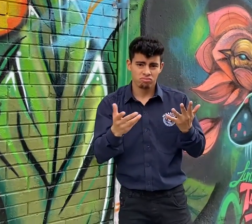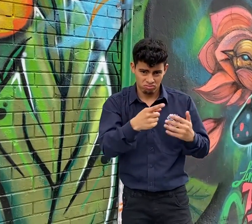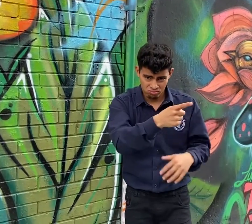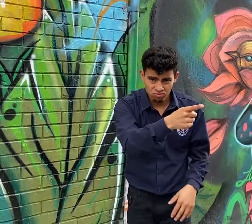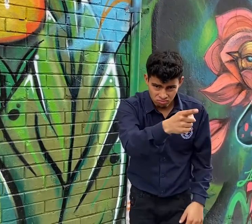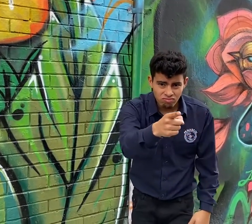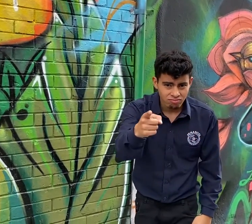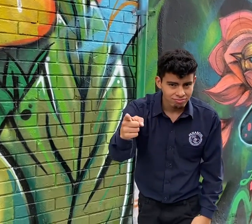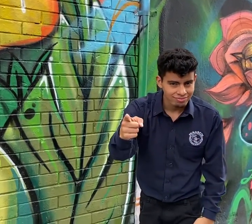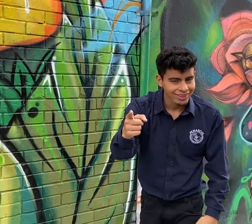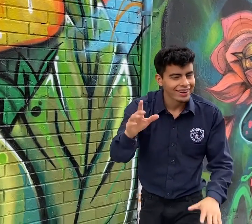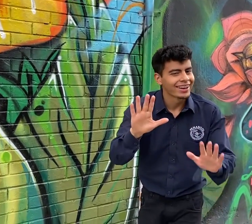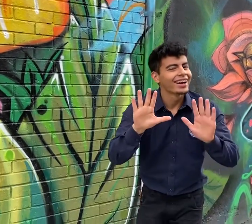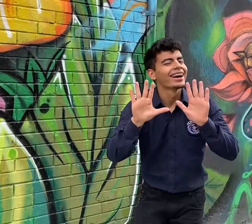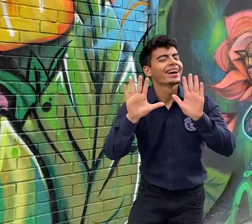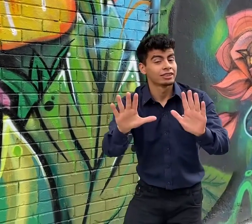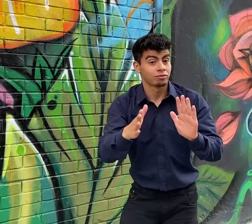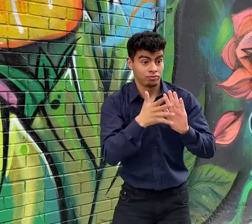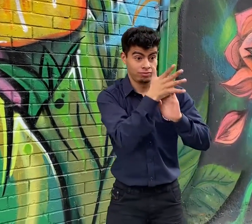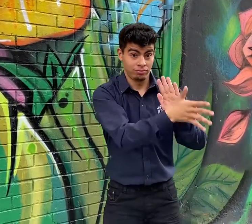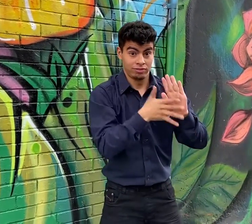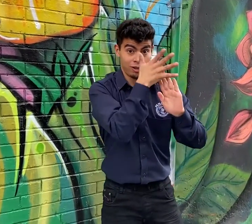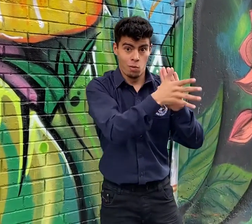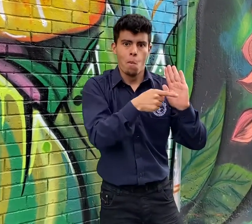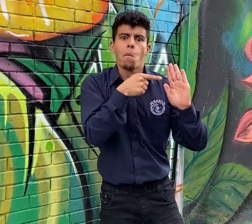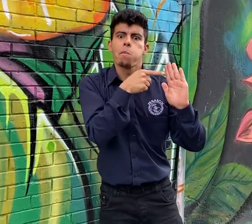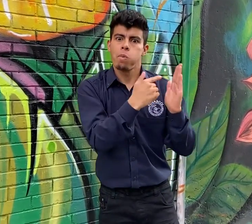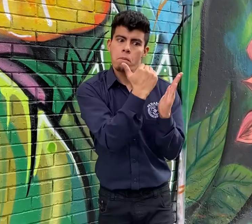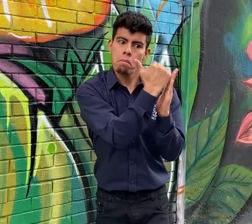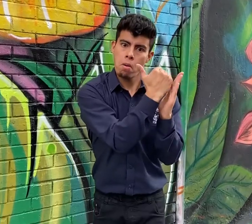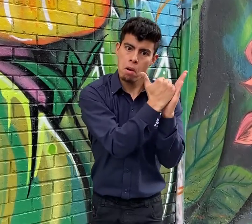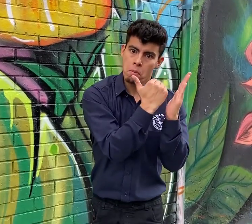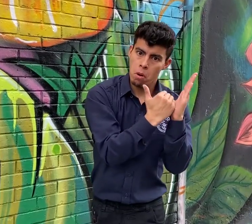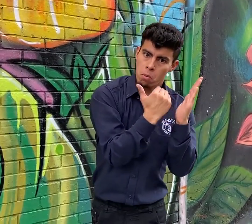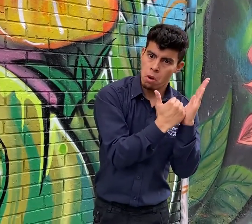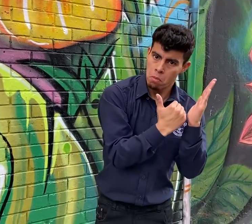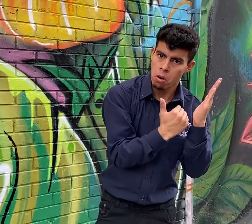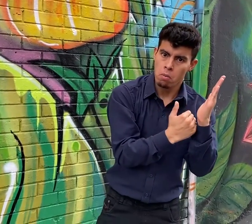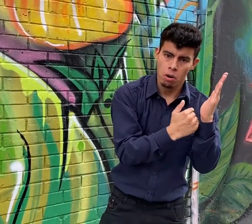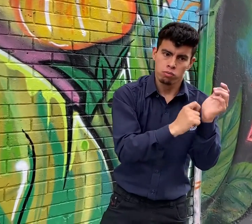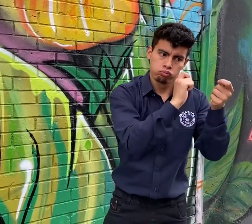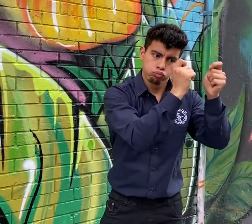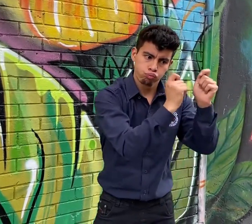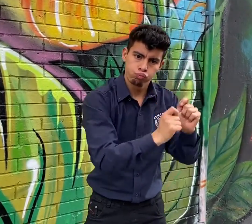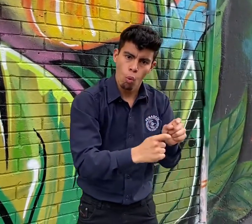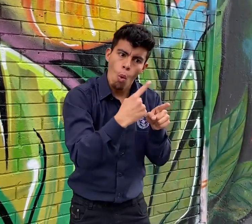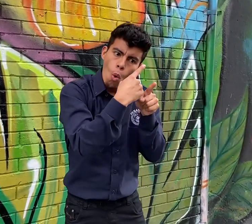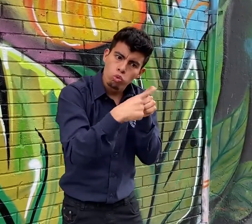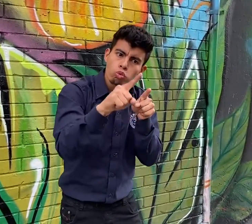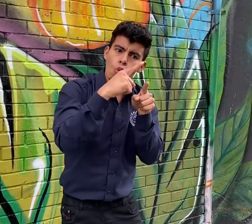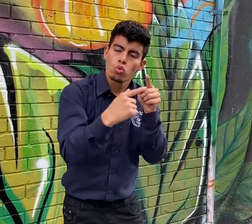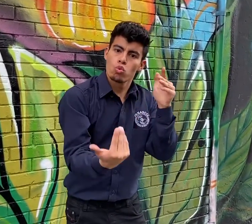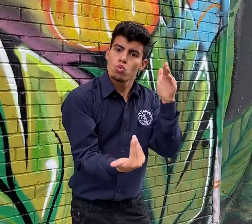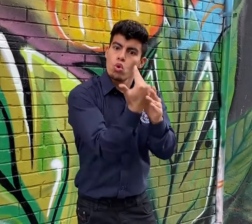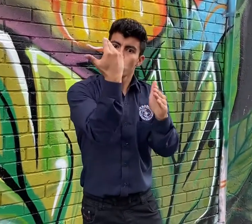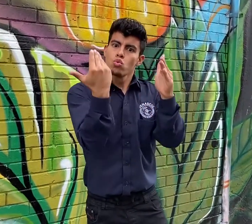sí tranquilos dentro del equipo de notiseñales estamos reinventando nuestra programación y